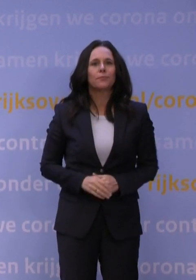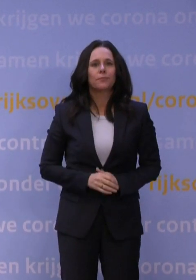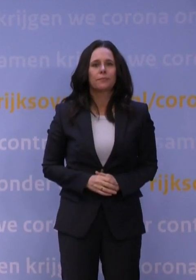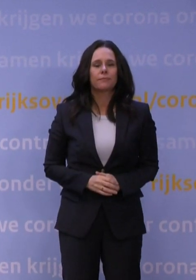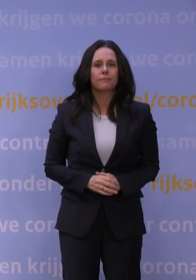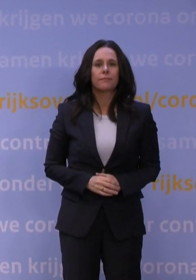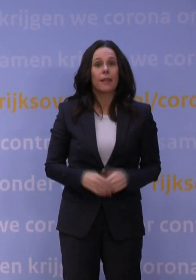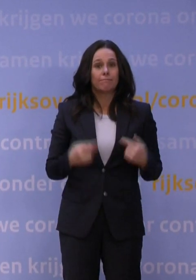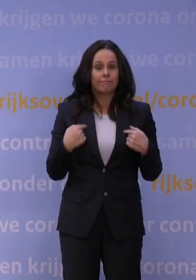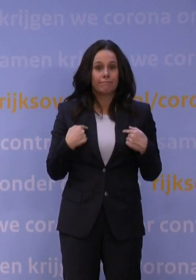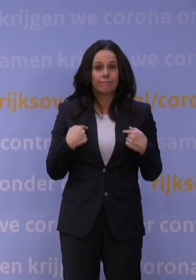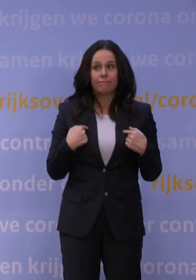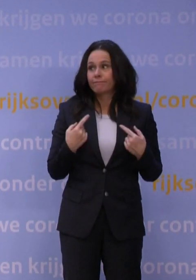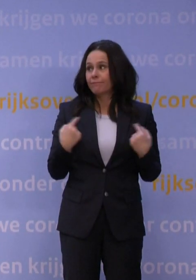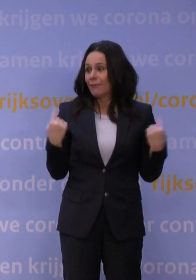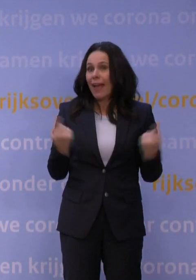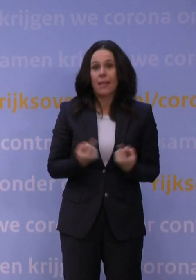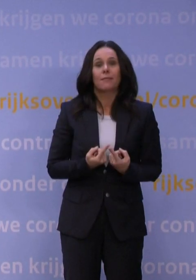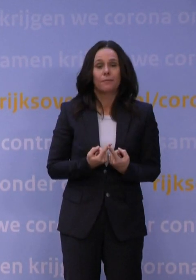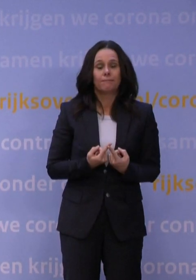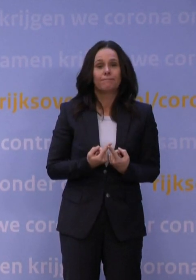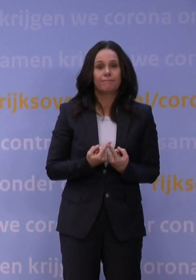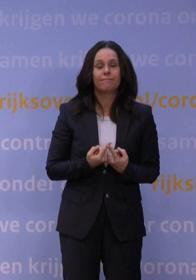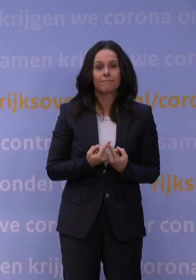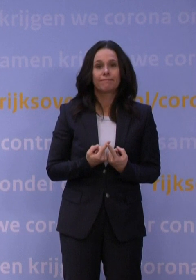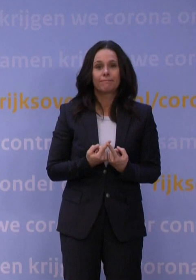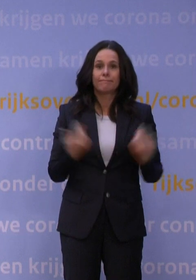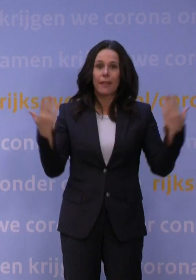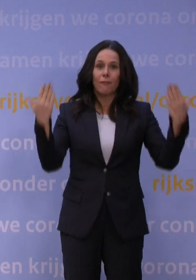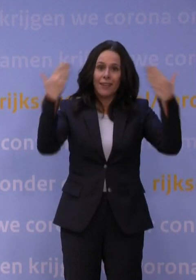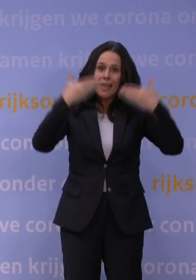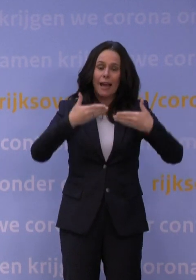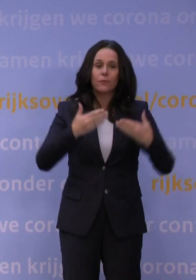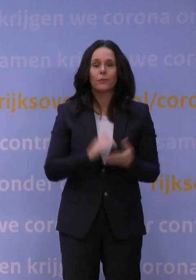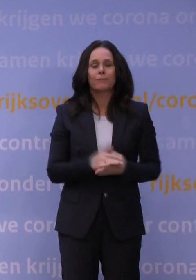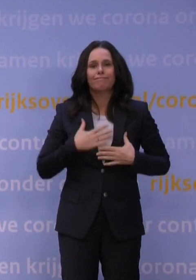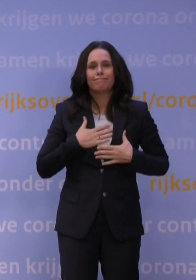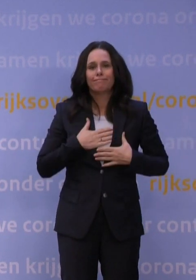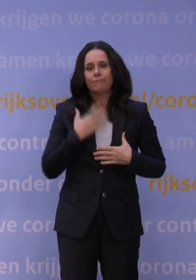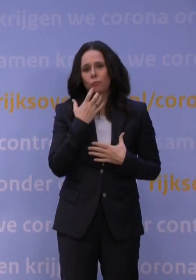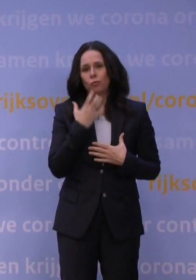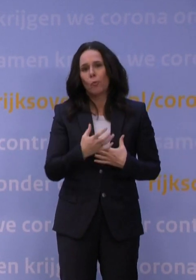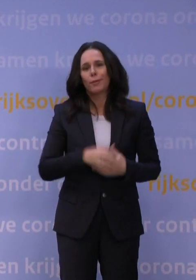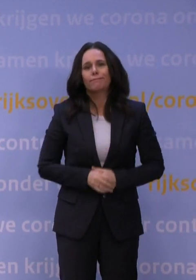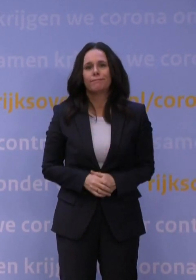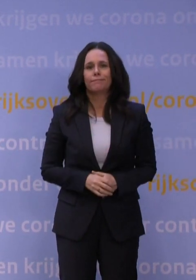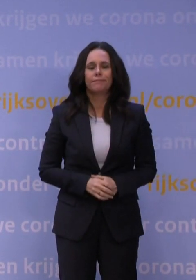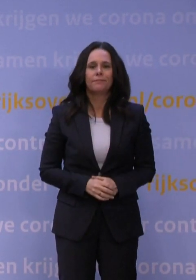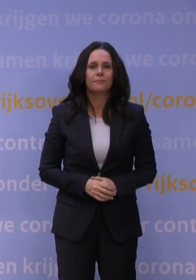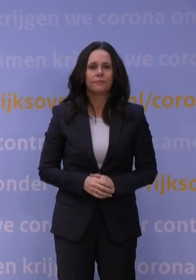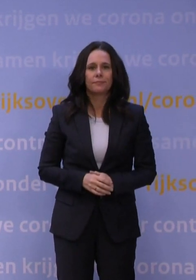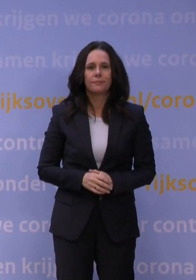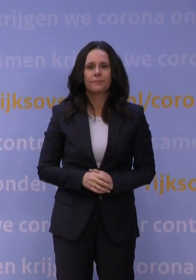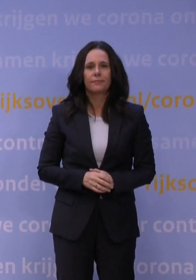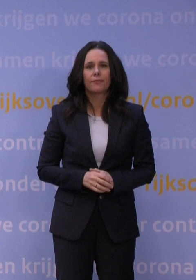bar, ristoranti e altri luoghi pubblici chiusi. Anche le scuole saranno chiuse da lunedì e l'isolamento durerà almeno fino al